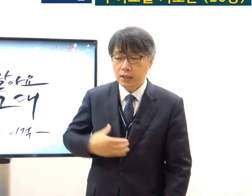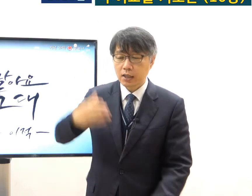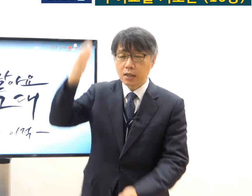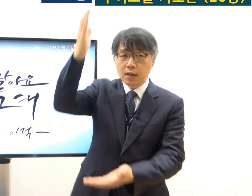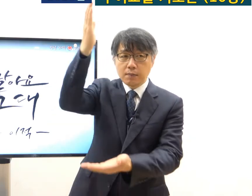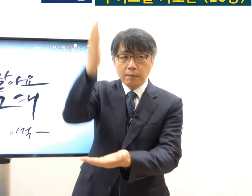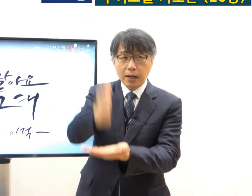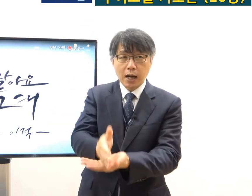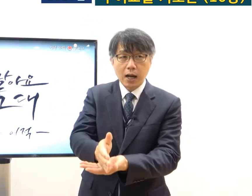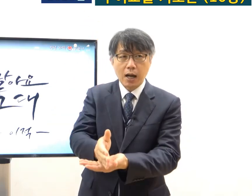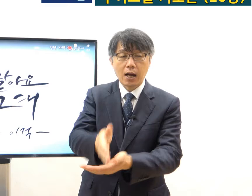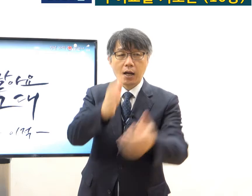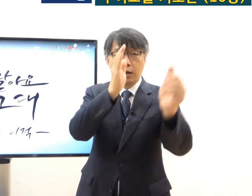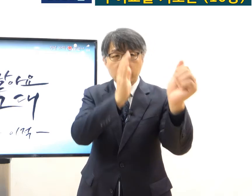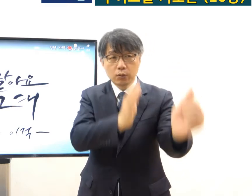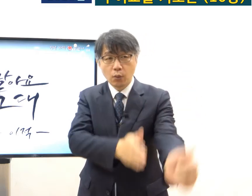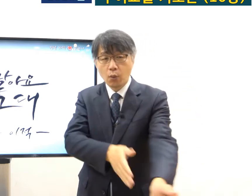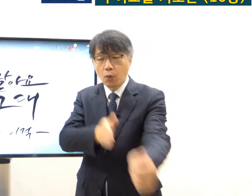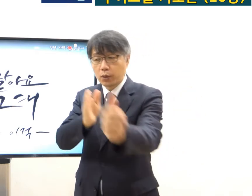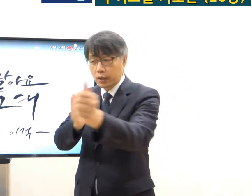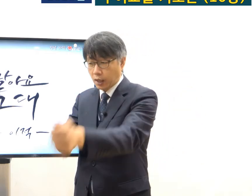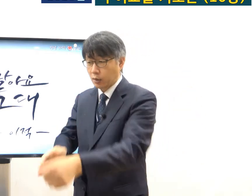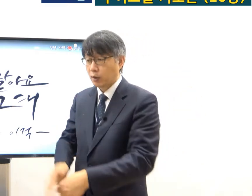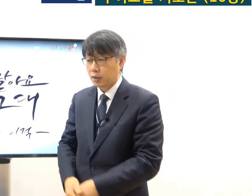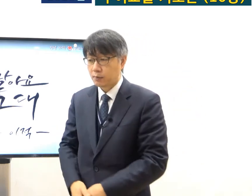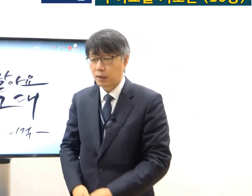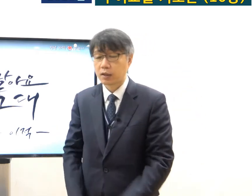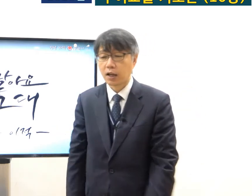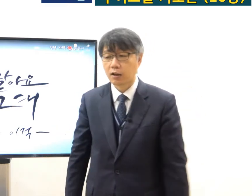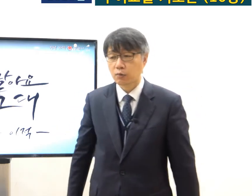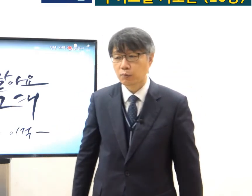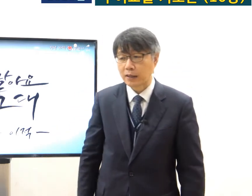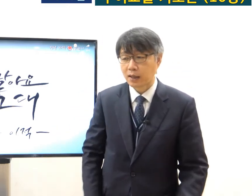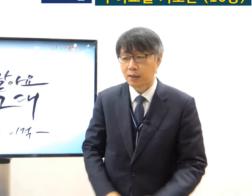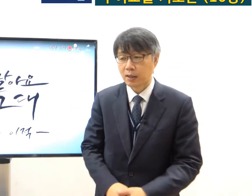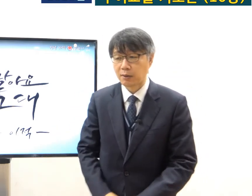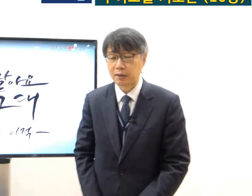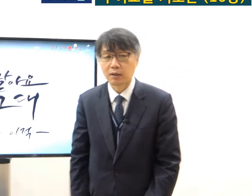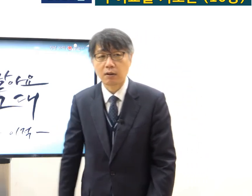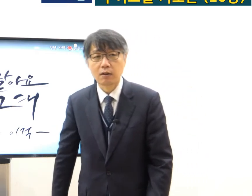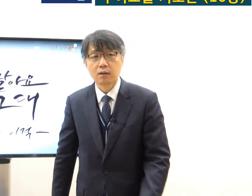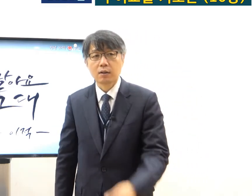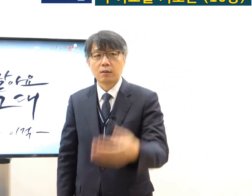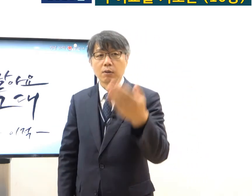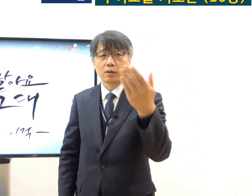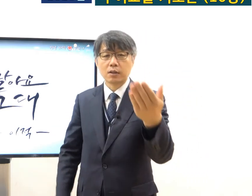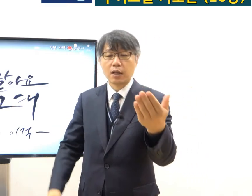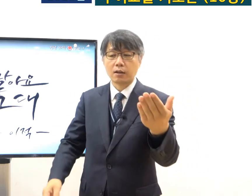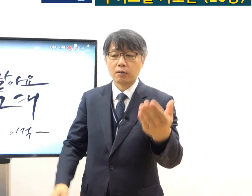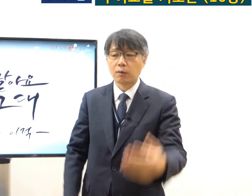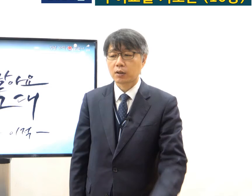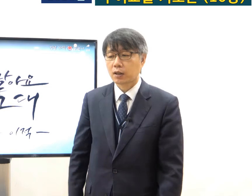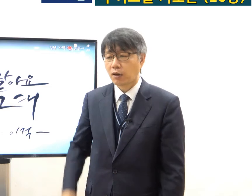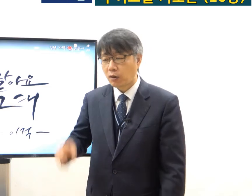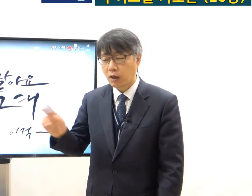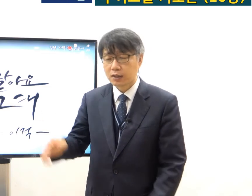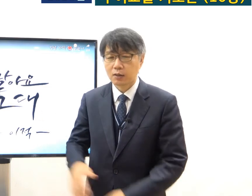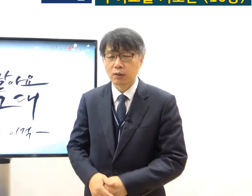걱정하지 마라 요 이렇게 해도 되겠습니다. 이렇게 할까요? 좀 박자가 많이 남아서 그대여 뭐 여까지 해도 되긴